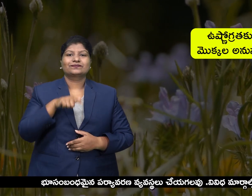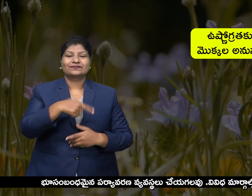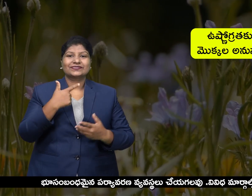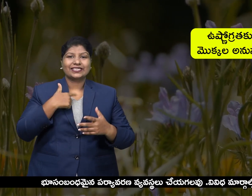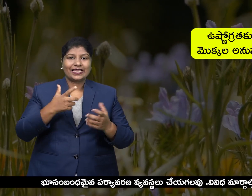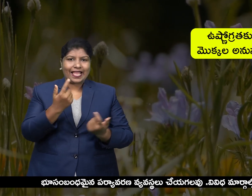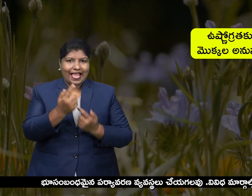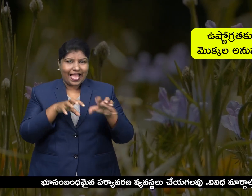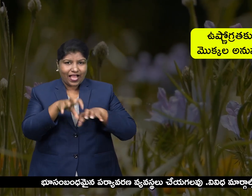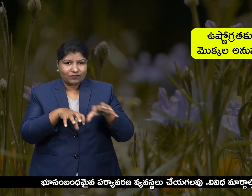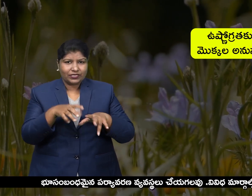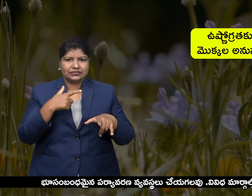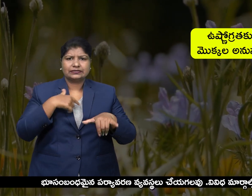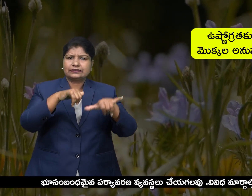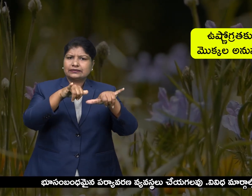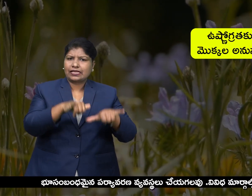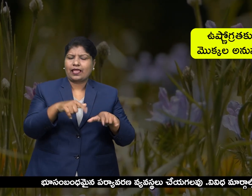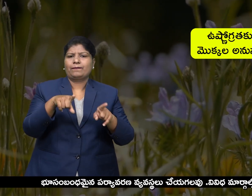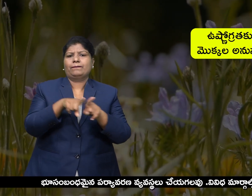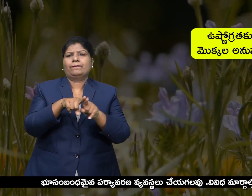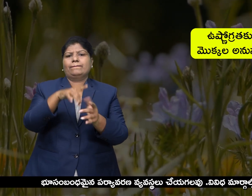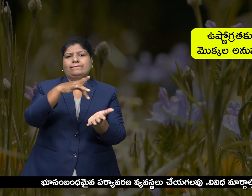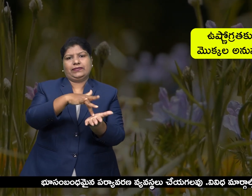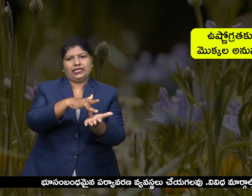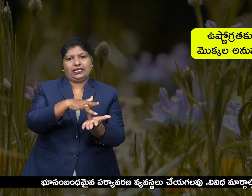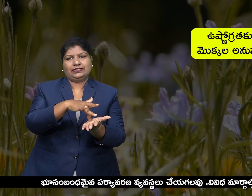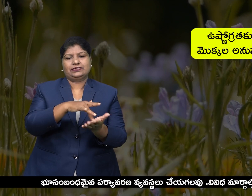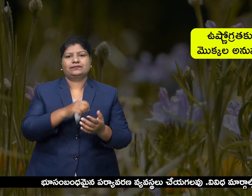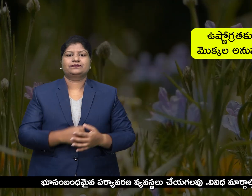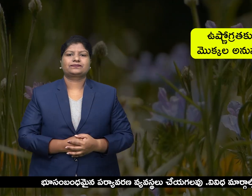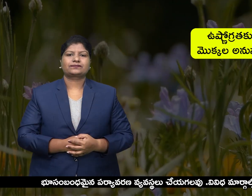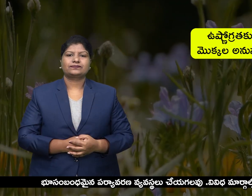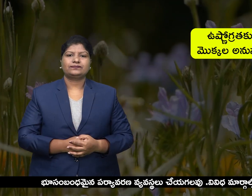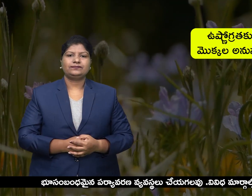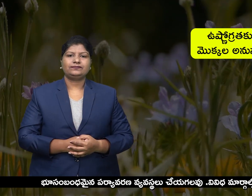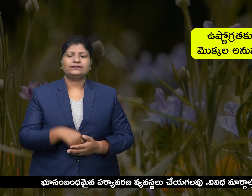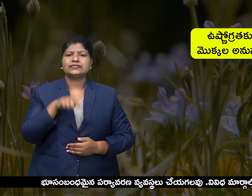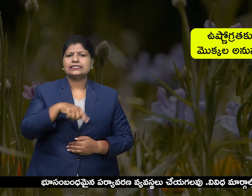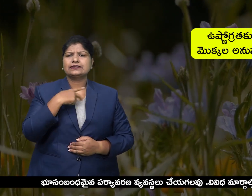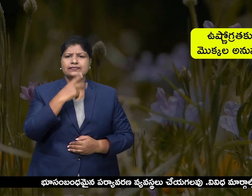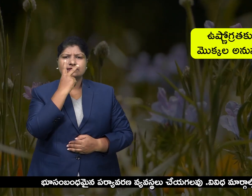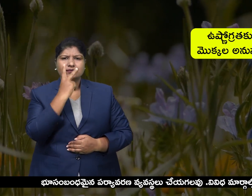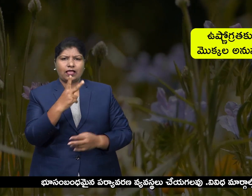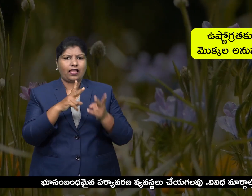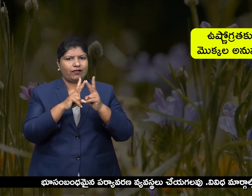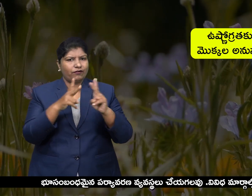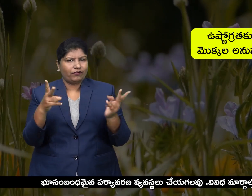భూసంబంధమైన పర్యావరణ వ్యవస్థలు చేయగలవు. వివిధ మార్గాల్లో చూడవచ్చు.